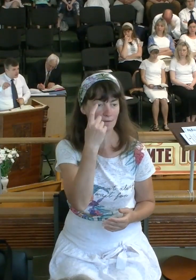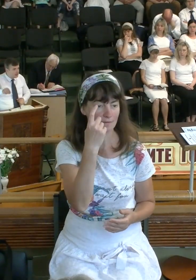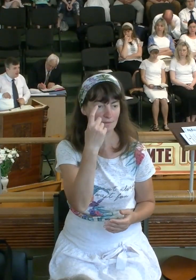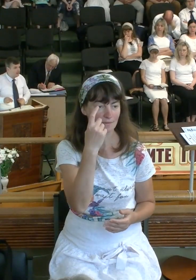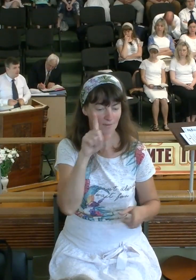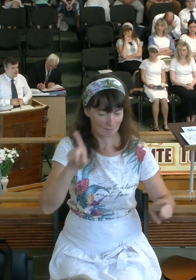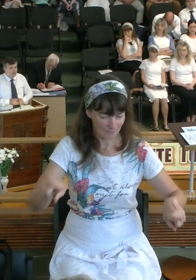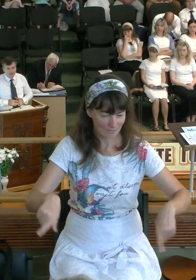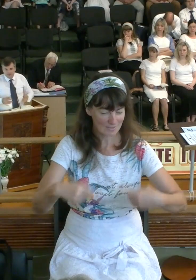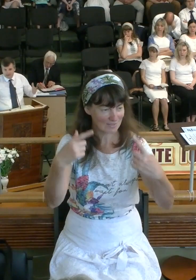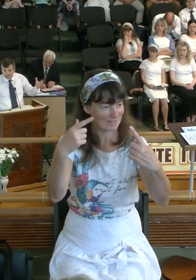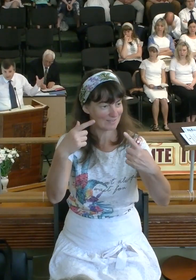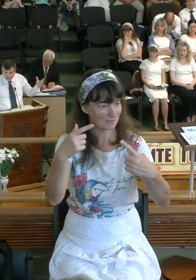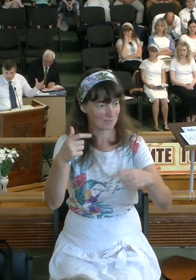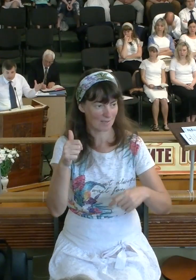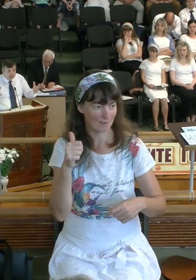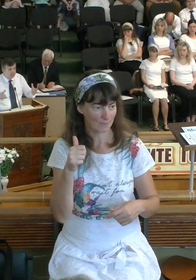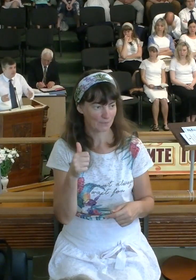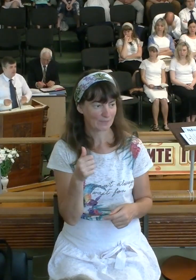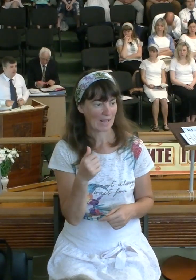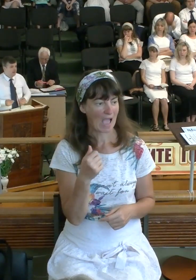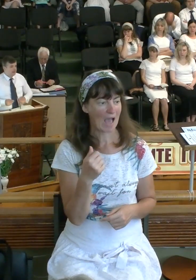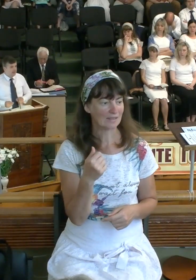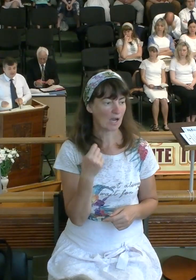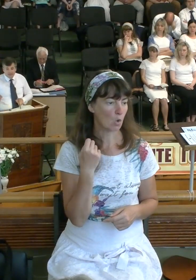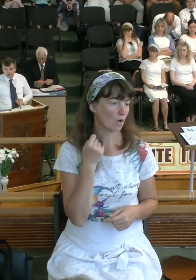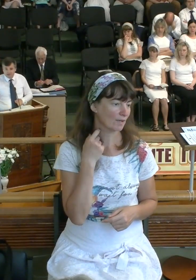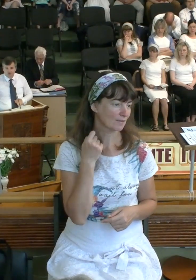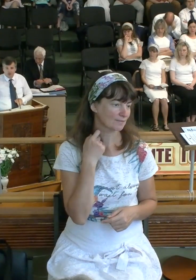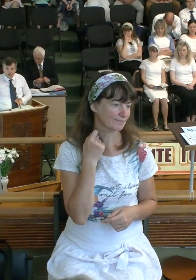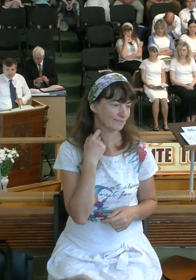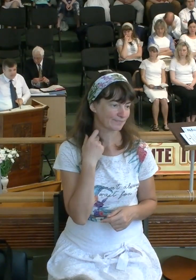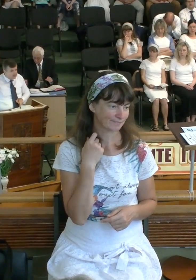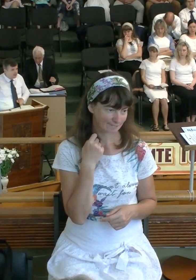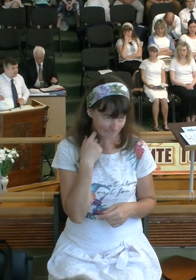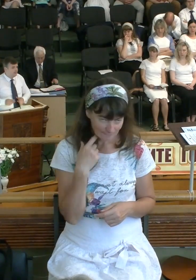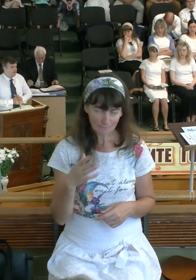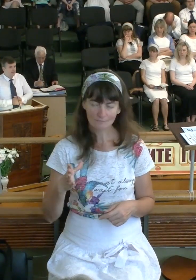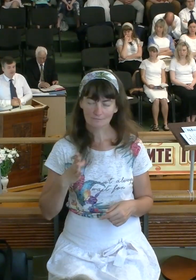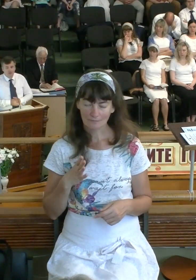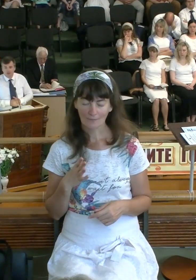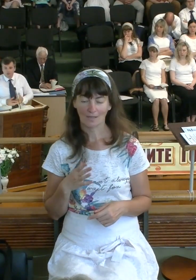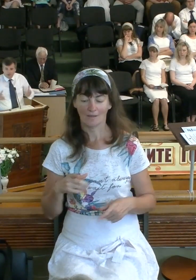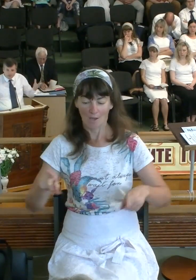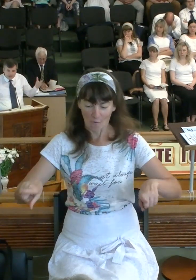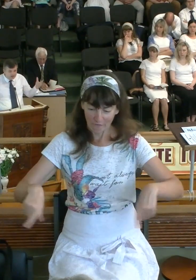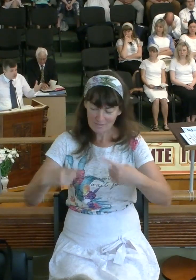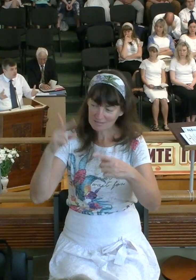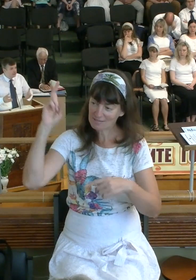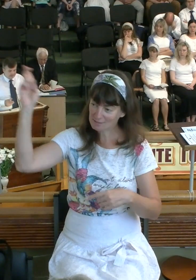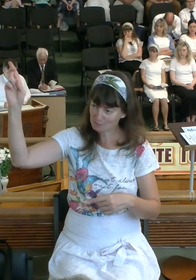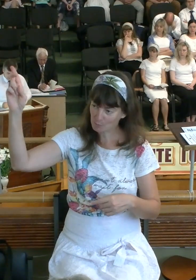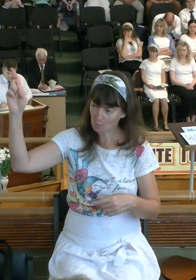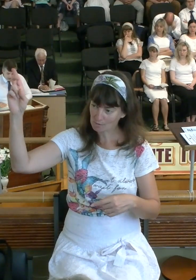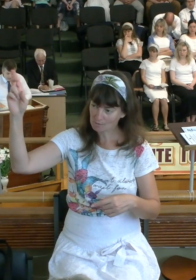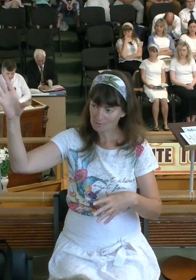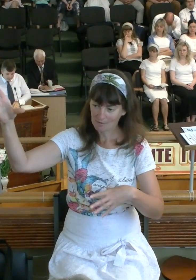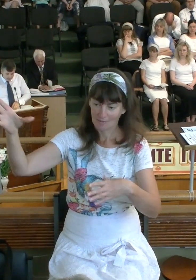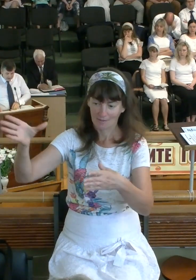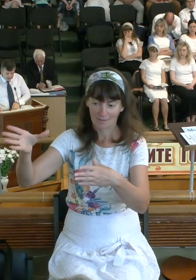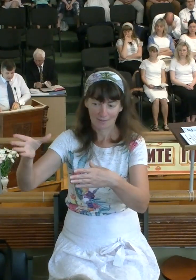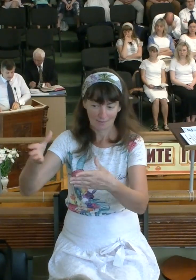становятся служителями, когда восстанавливаются семьи, когда в семьи возвращаются дети и начинают правильные отношения со